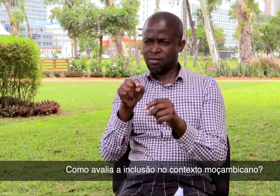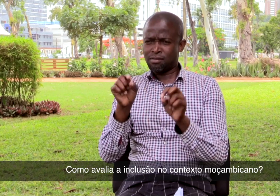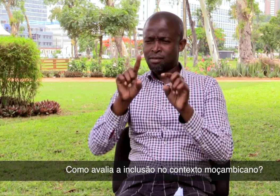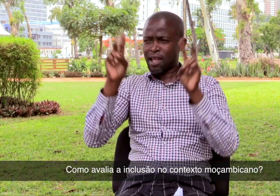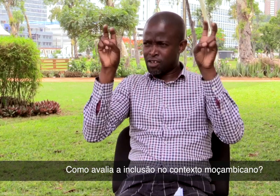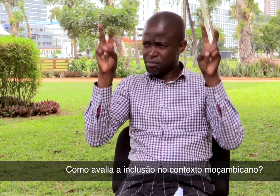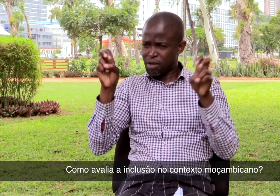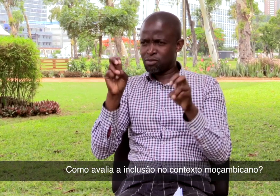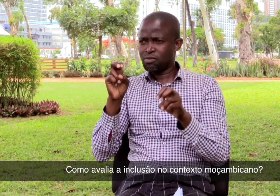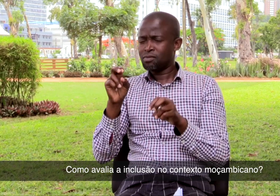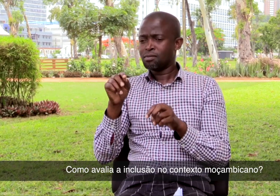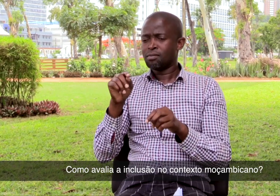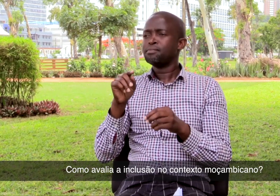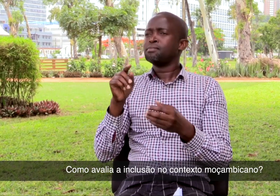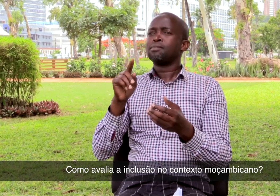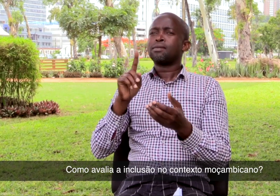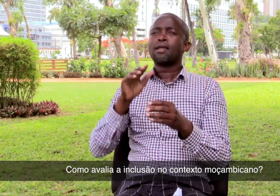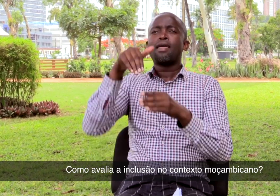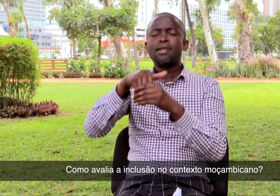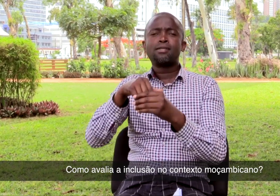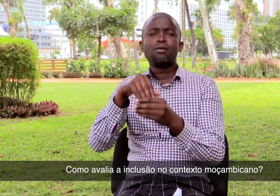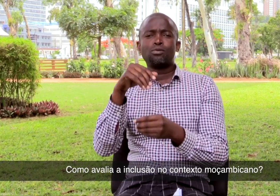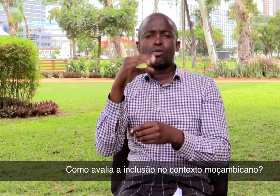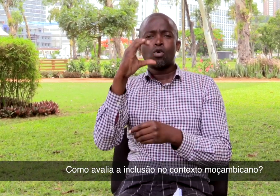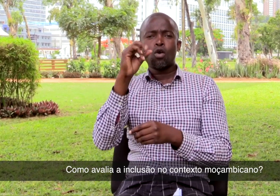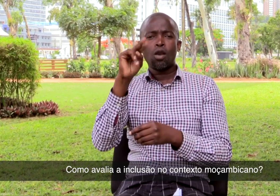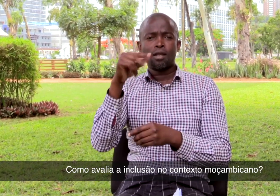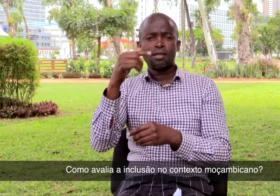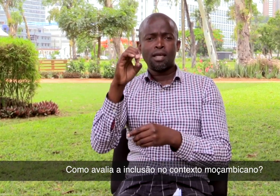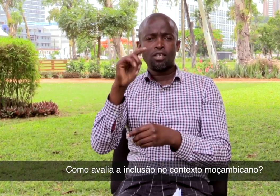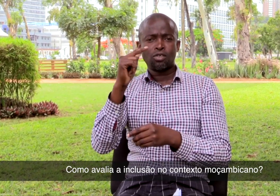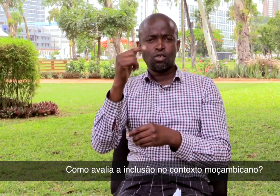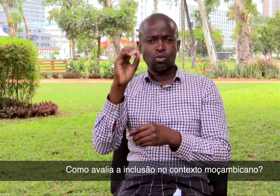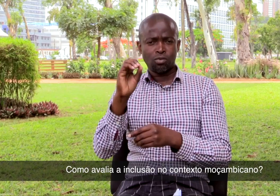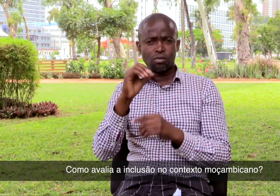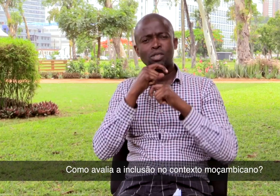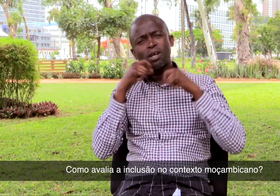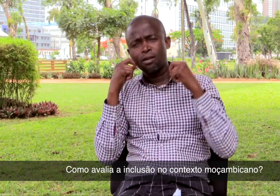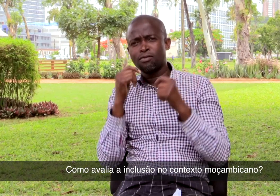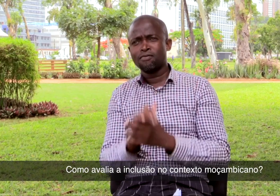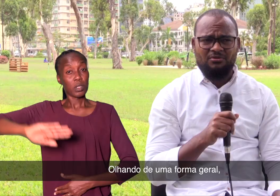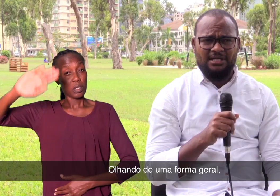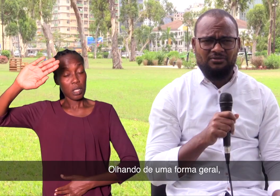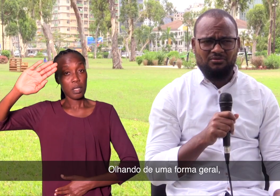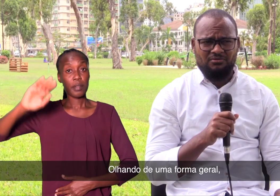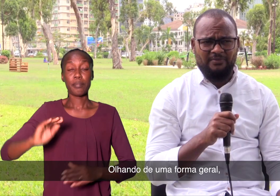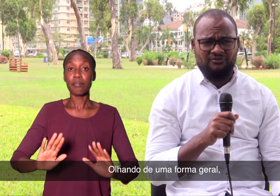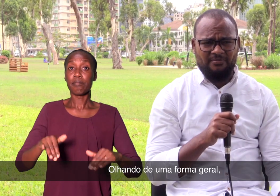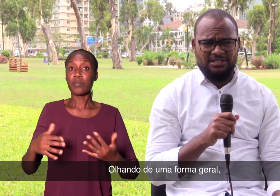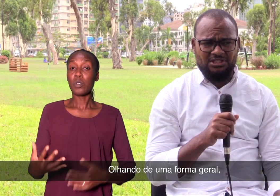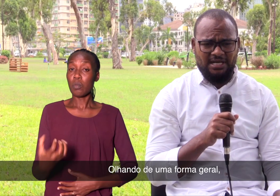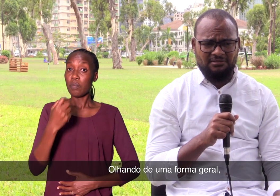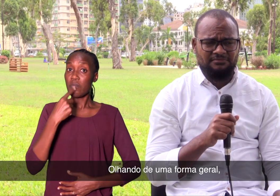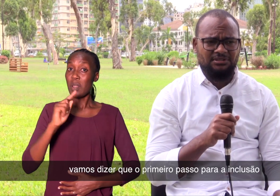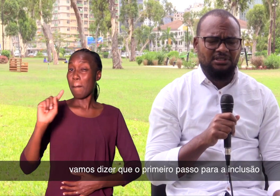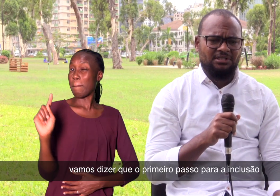em relação ao contexto moçambicano, como é que avalia? Olhando de uma